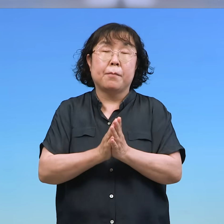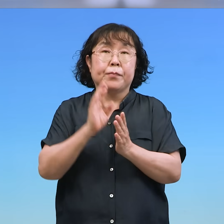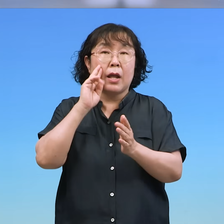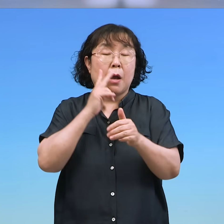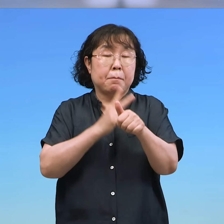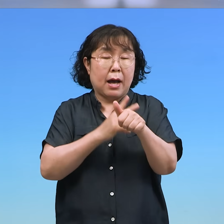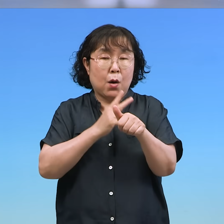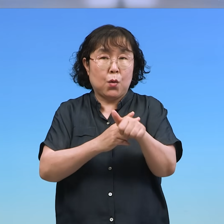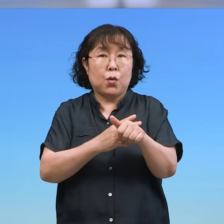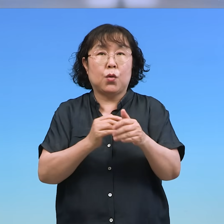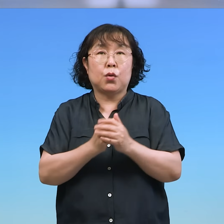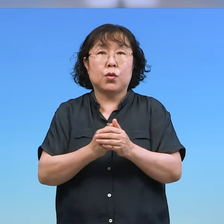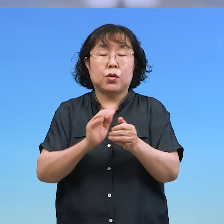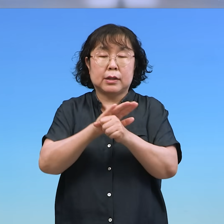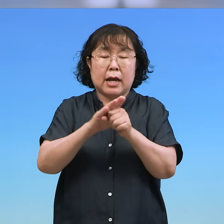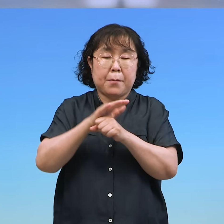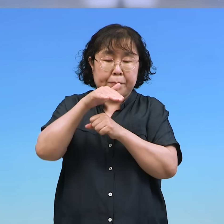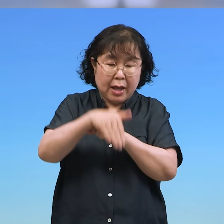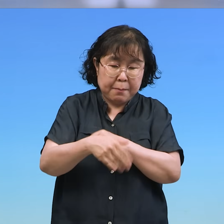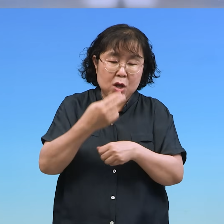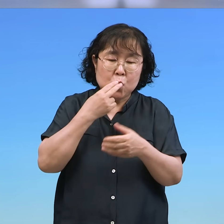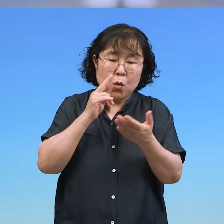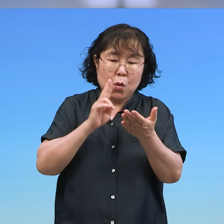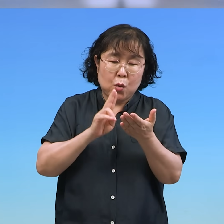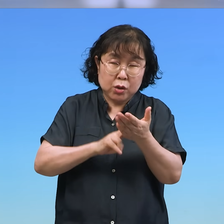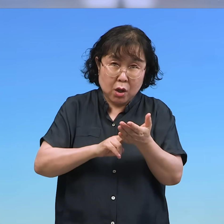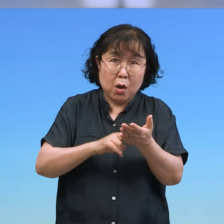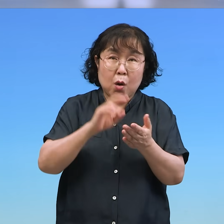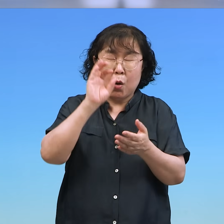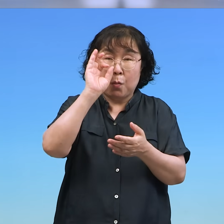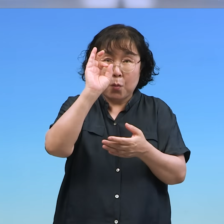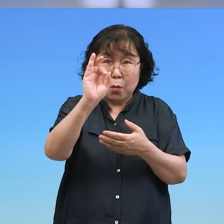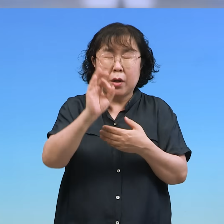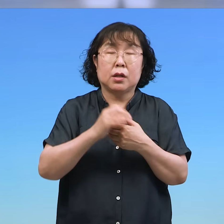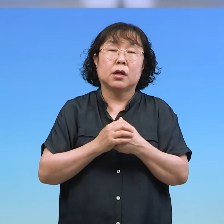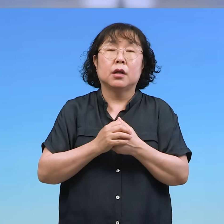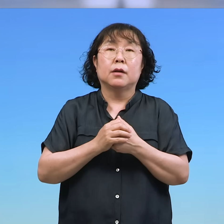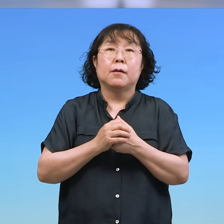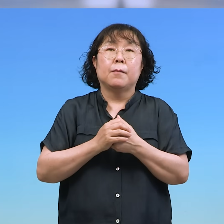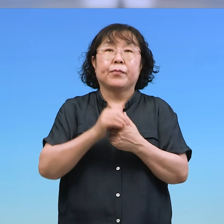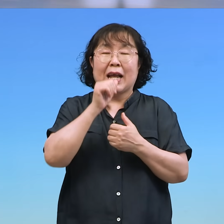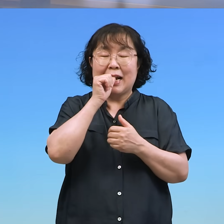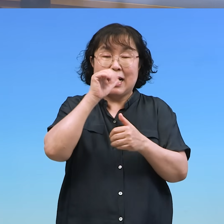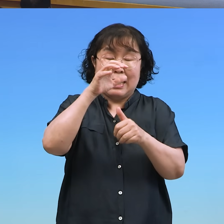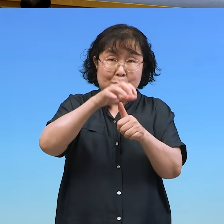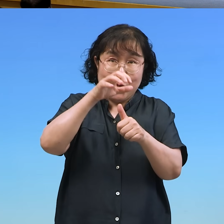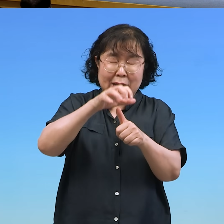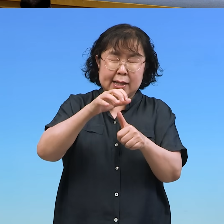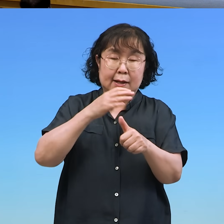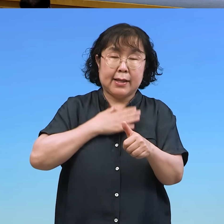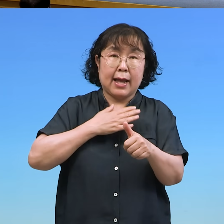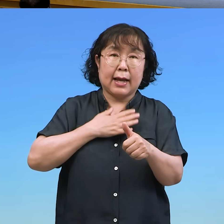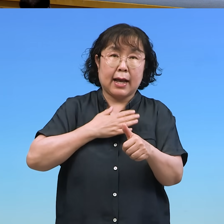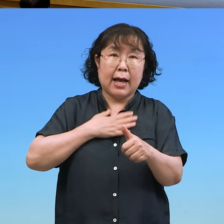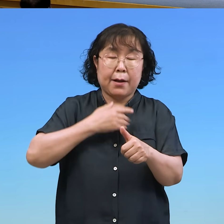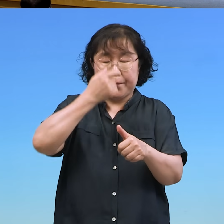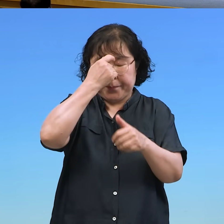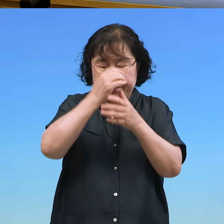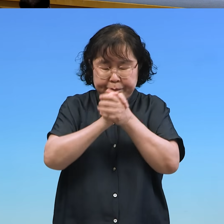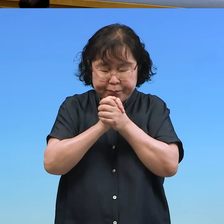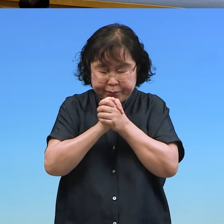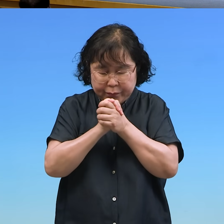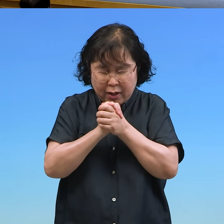감옥에 있었던 에베소서는 모르는 분이 없을 텐데 1장 16절에 보니까 그가 감옥에서 뭐하고 있는가 보니까요,